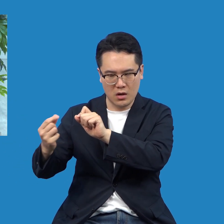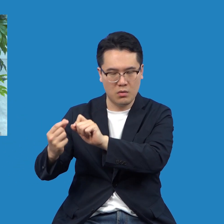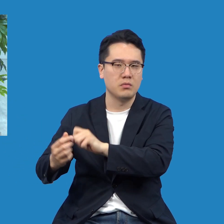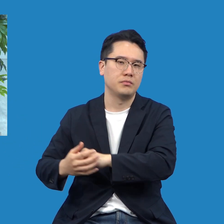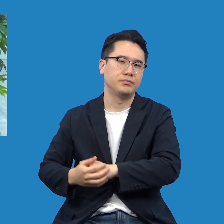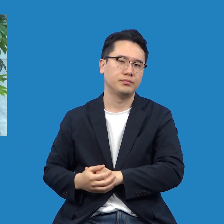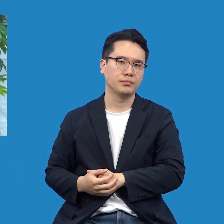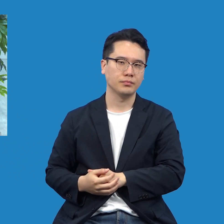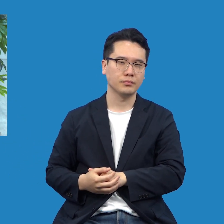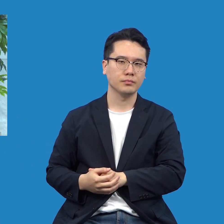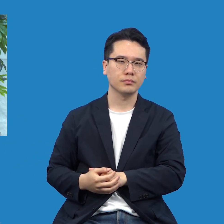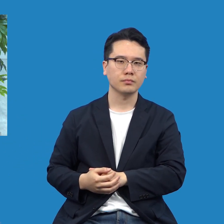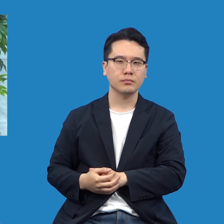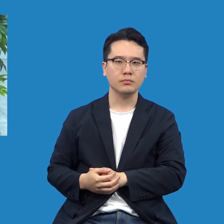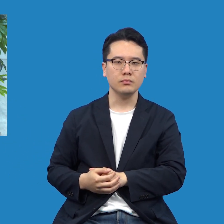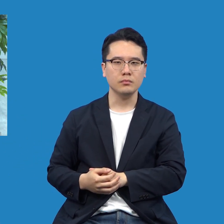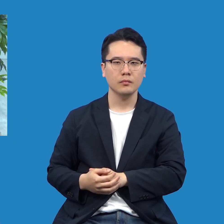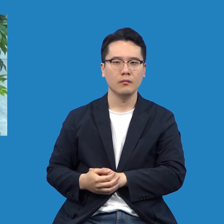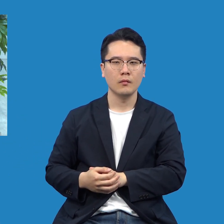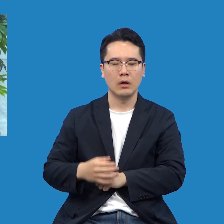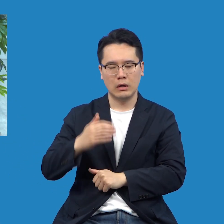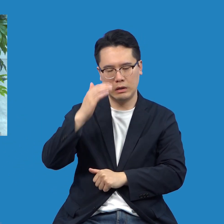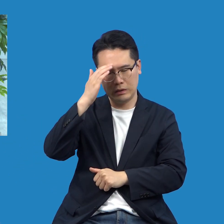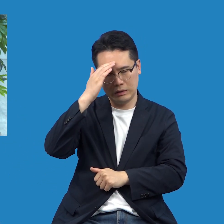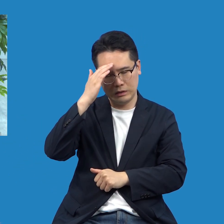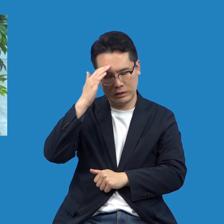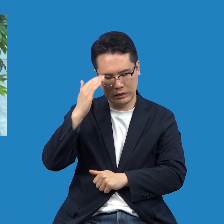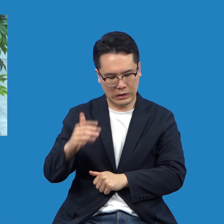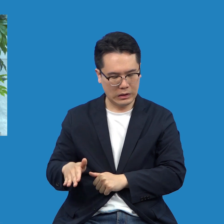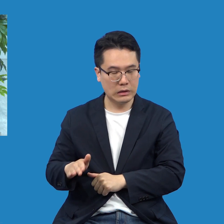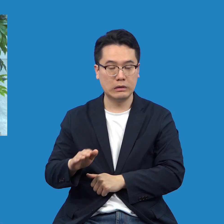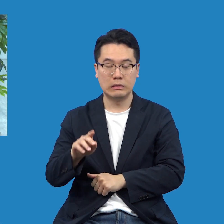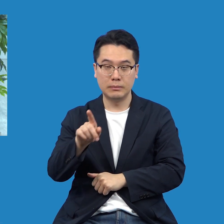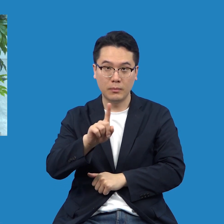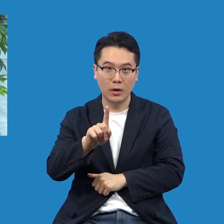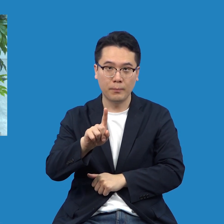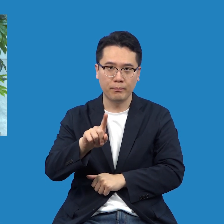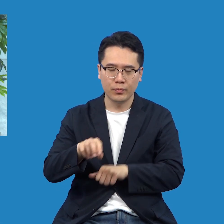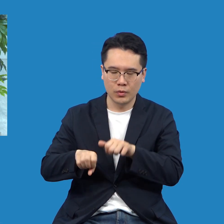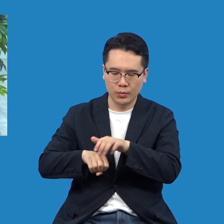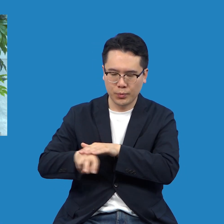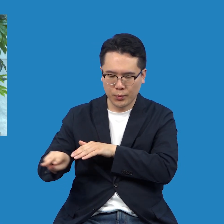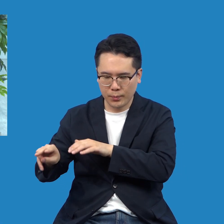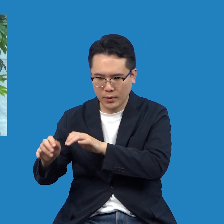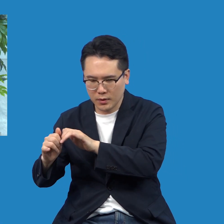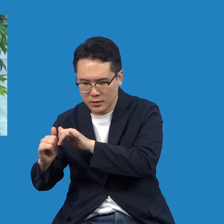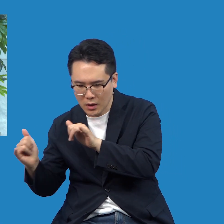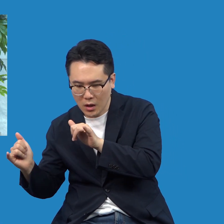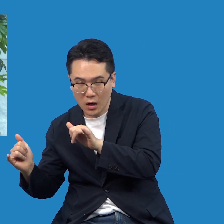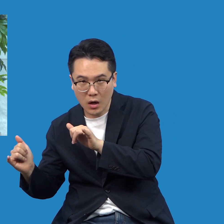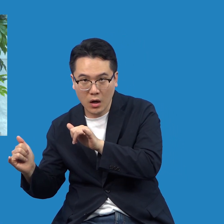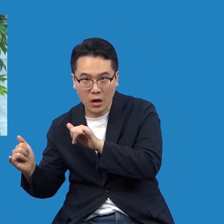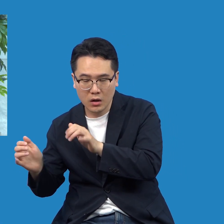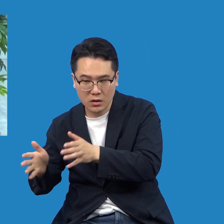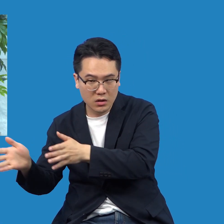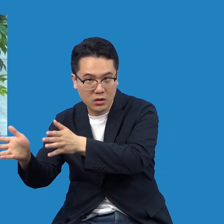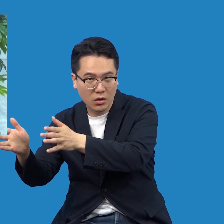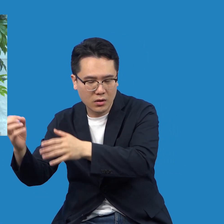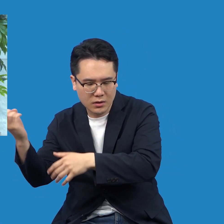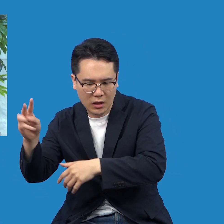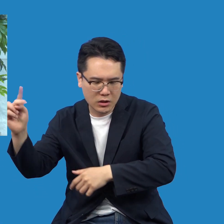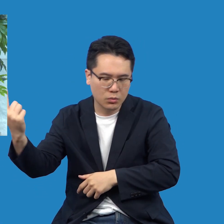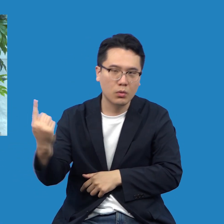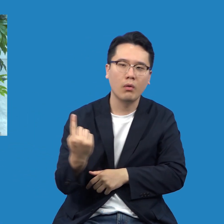천만 다행스러운 것은 도망자의 길에서 다시 이스라엘로 돌아온 엘리야가 하나님의